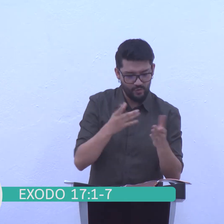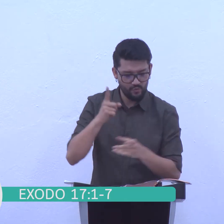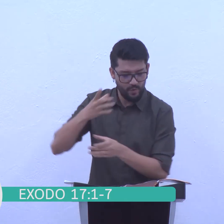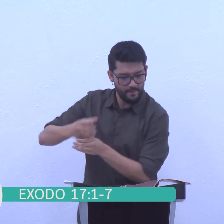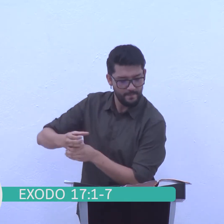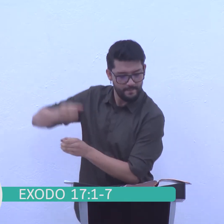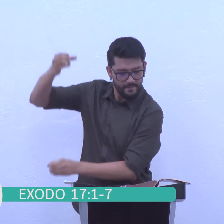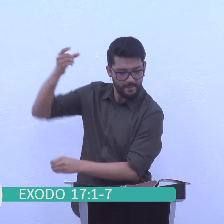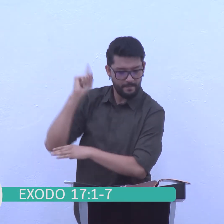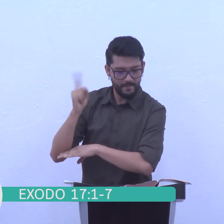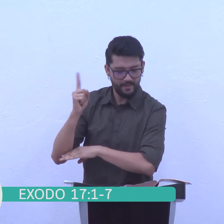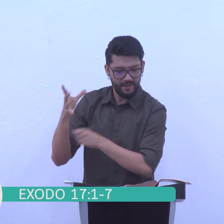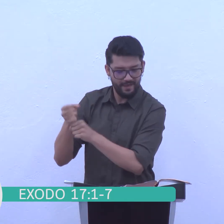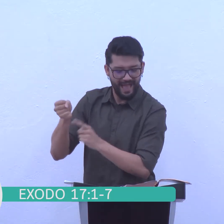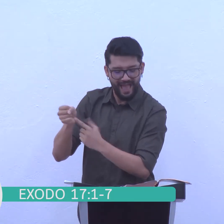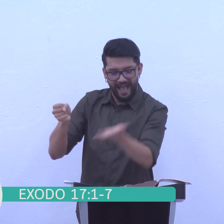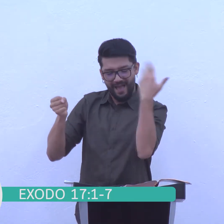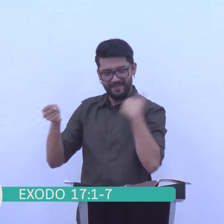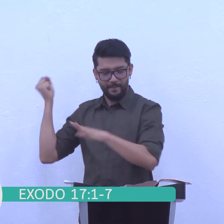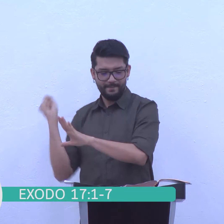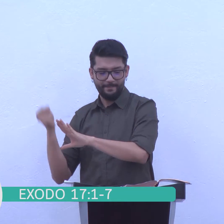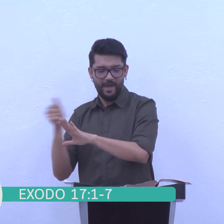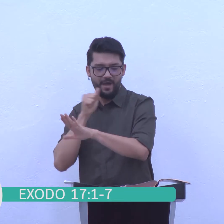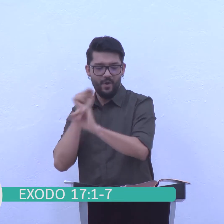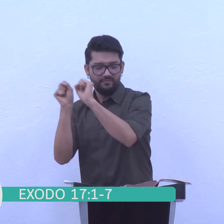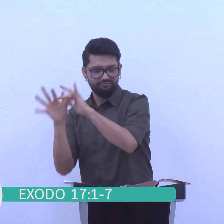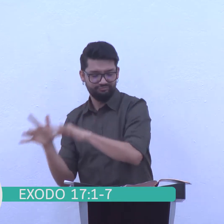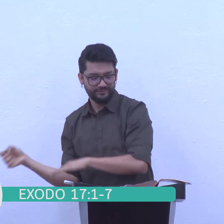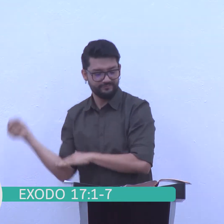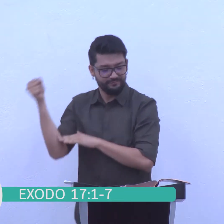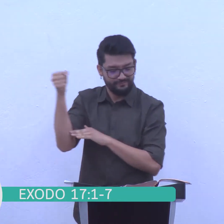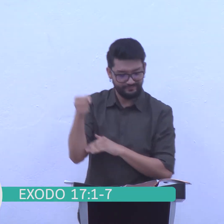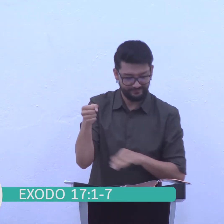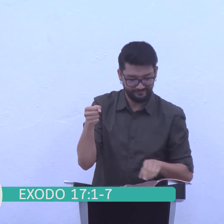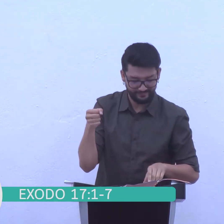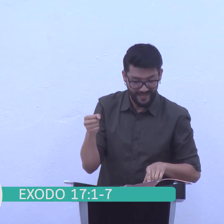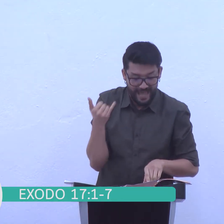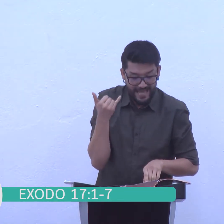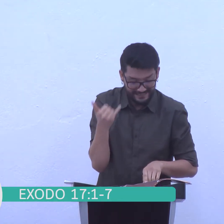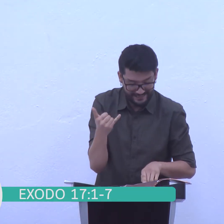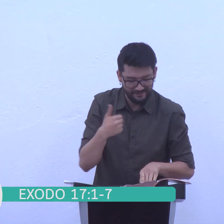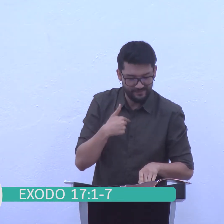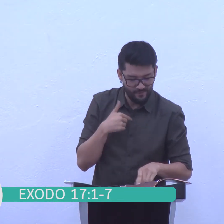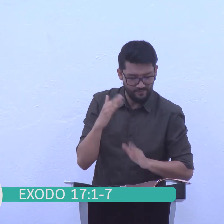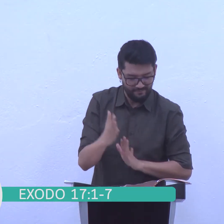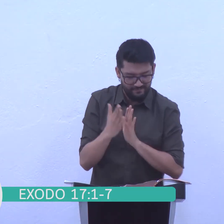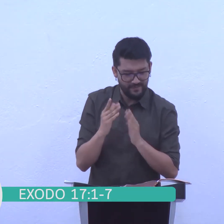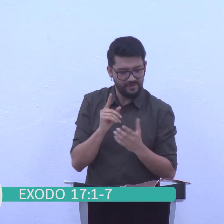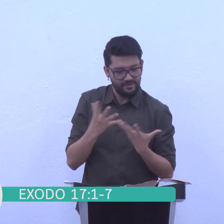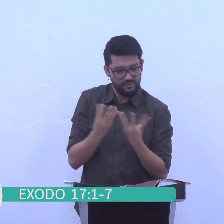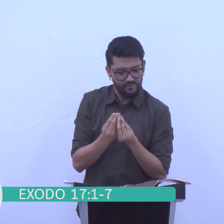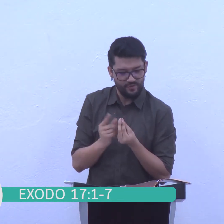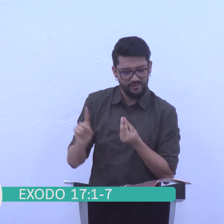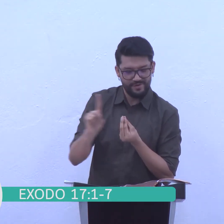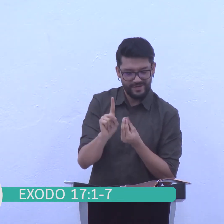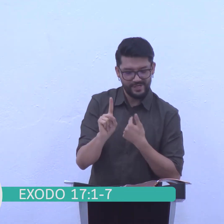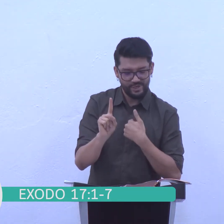delante del pueblo y toma contigo de los ancianos de Israel y toma también en tu mano tu vara con que golpeaste